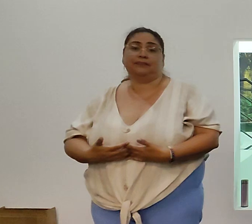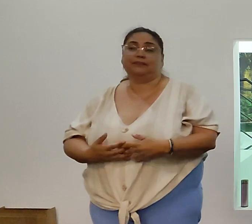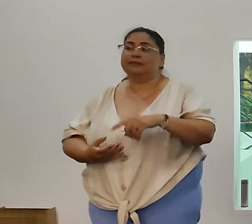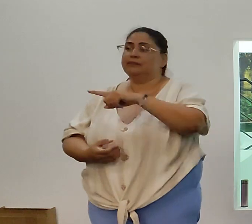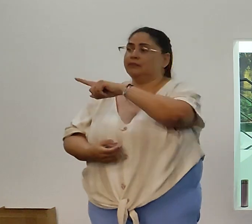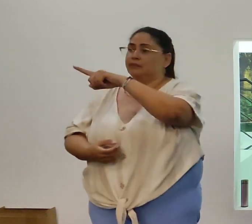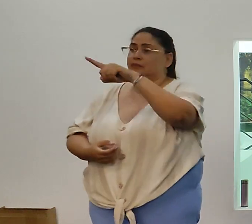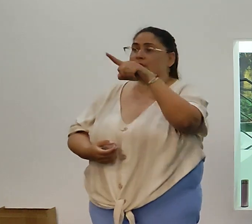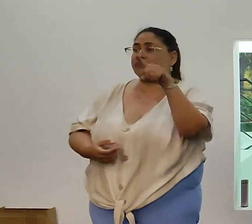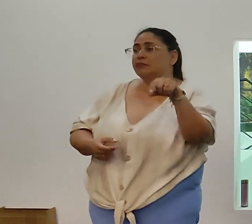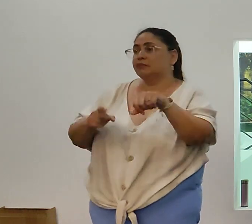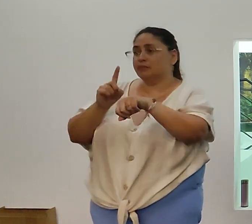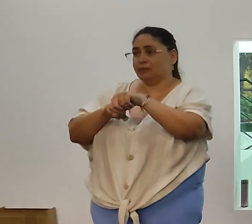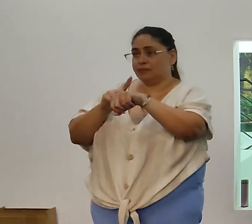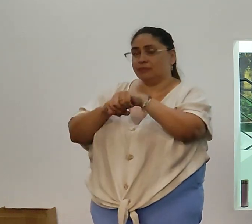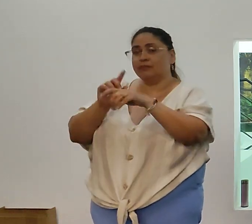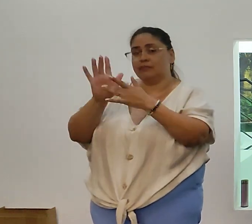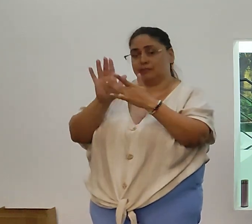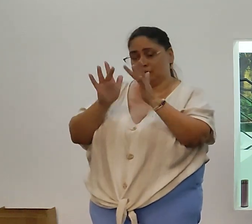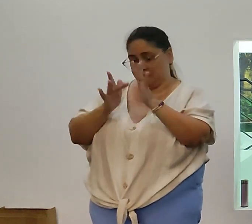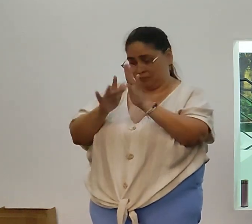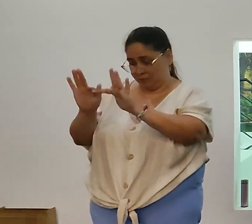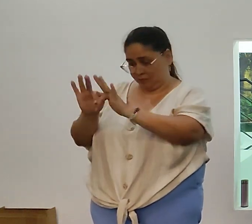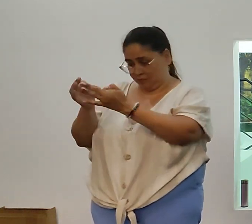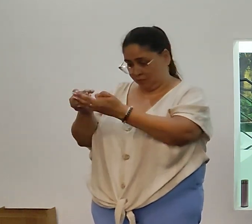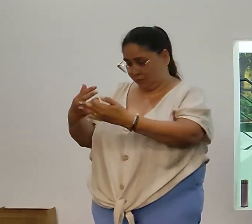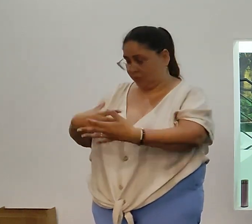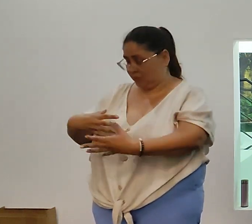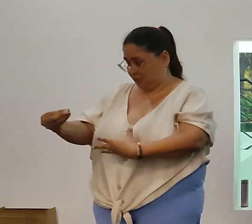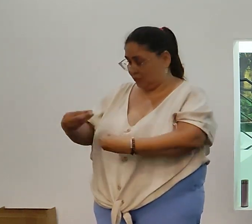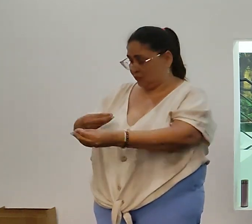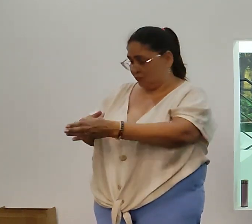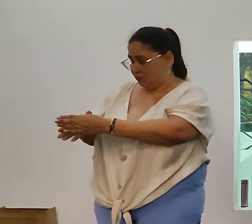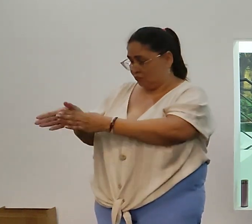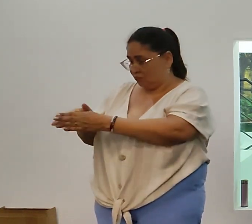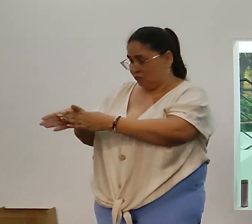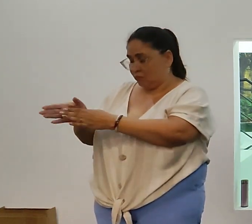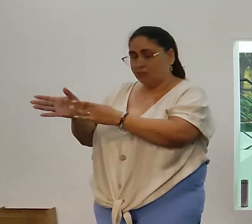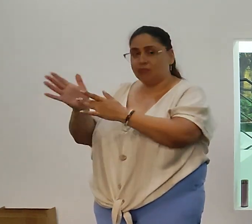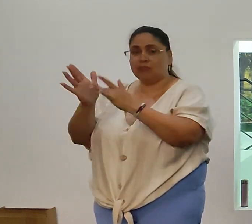Você tem tempo para falar de Jesus para os seus filhos e para os seus familiares?